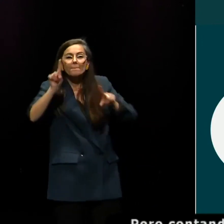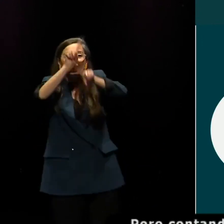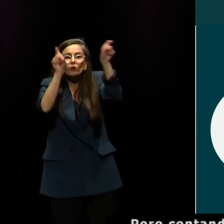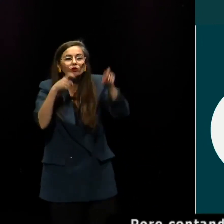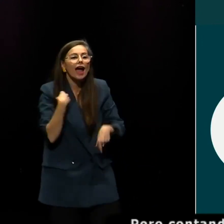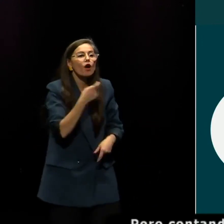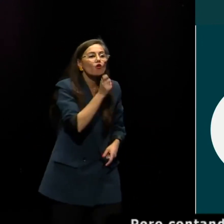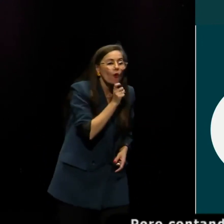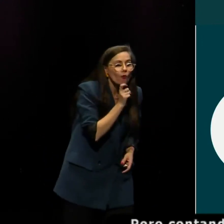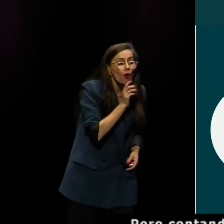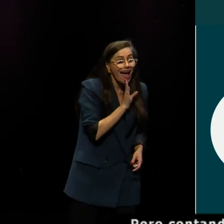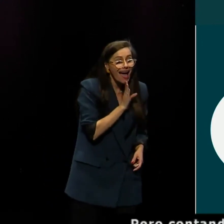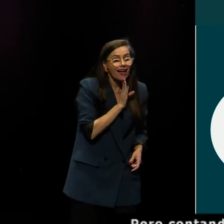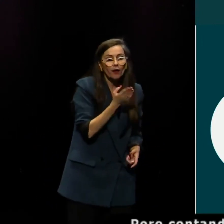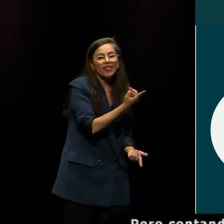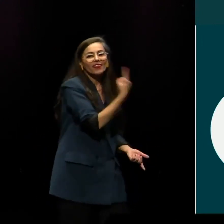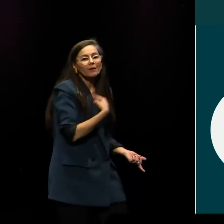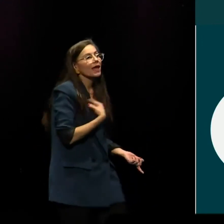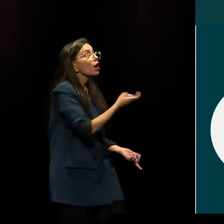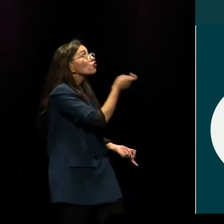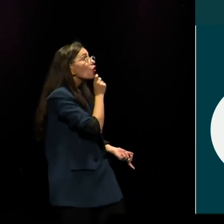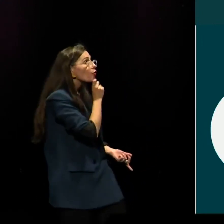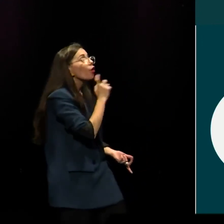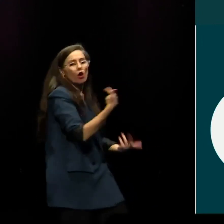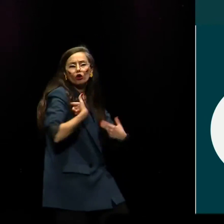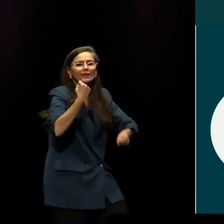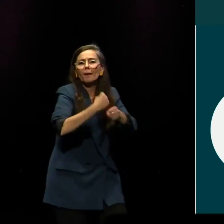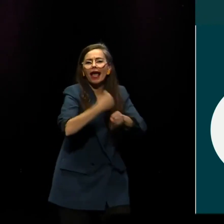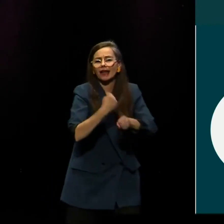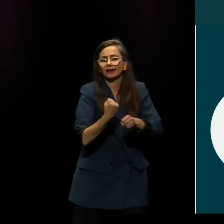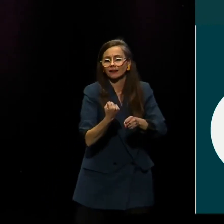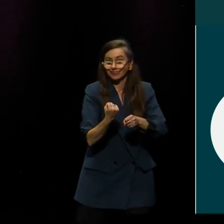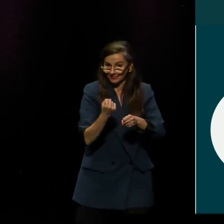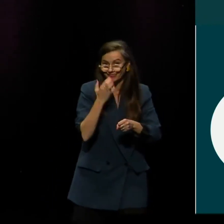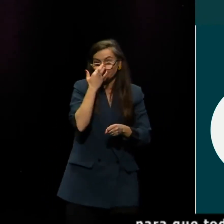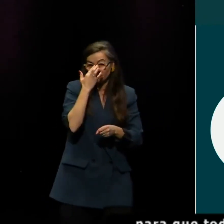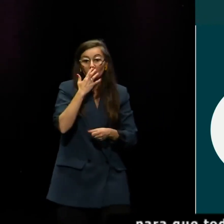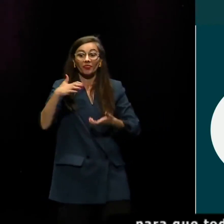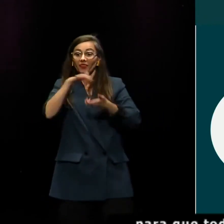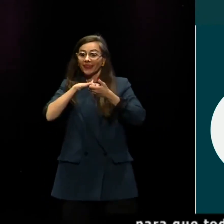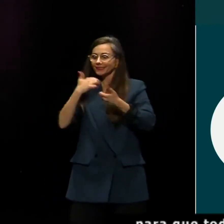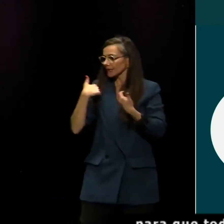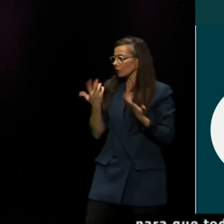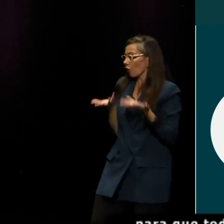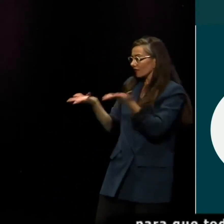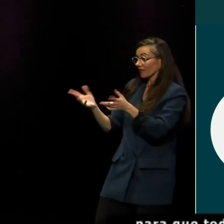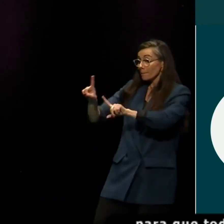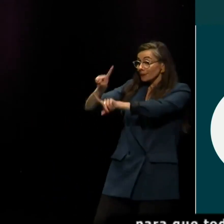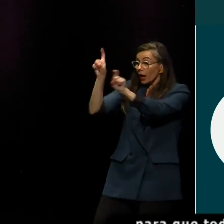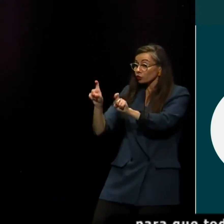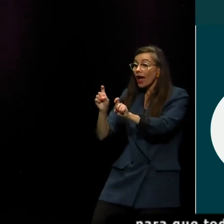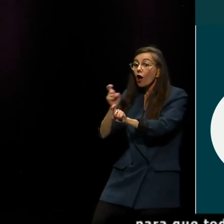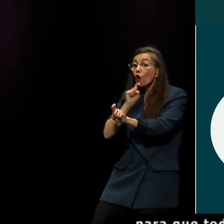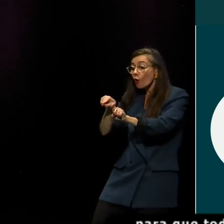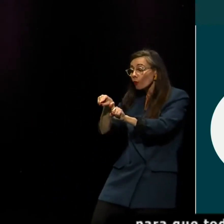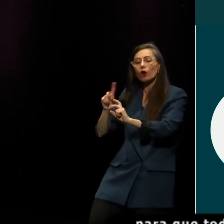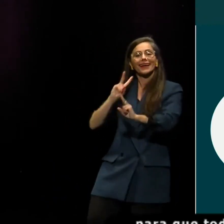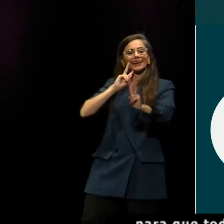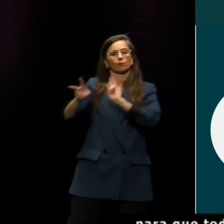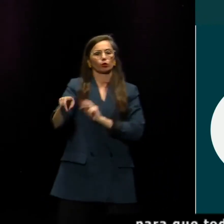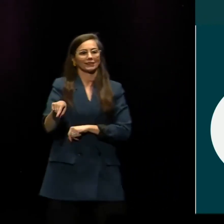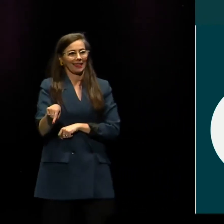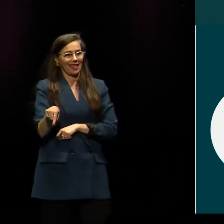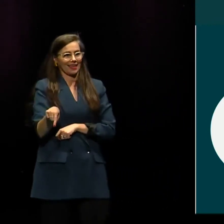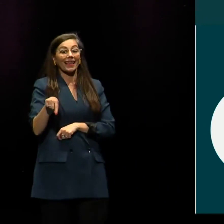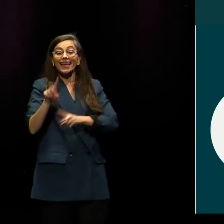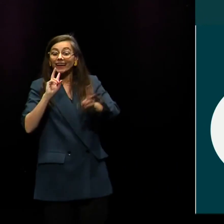esa reconstrucción, dando respuesta a la pregunta que planteé al principio. Vale, pero ¿cómo lo hacemos? Pues